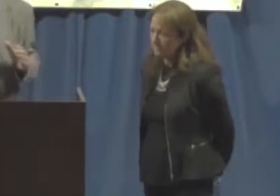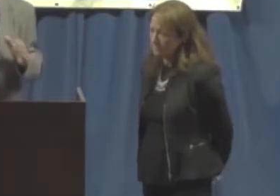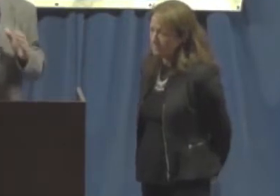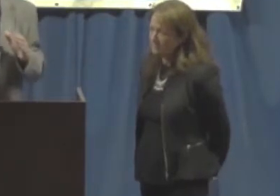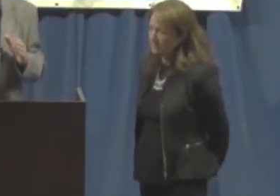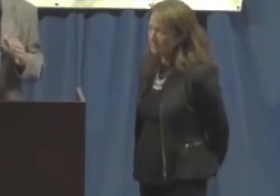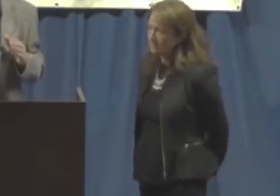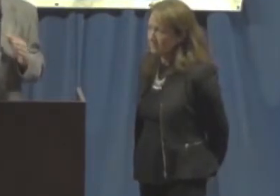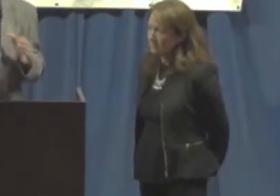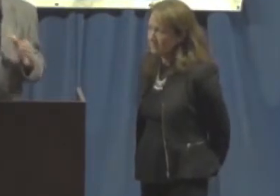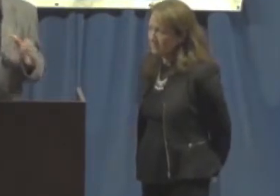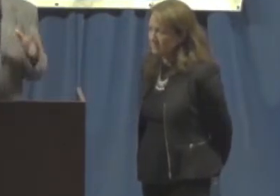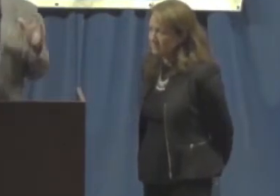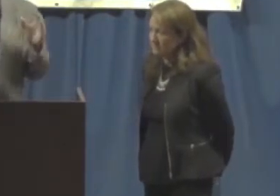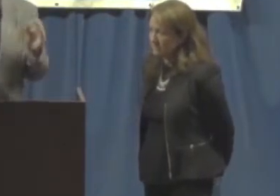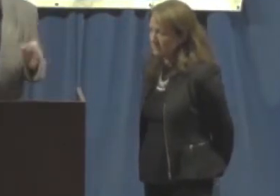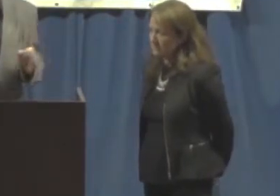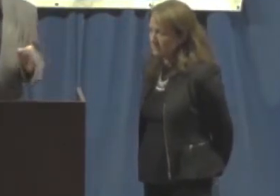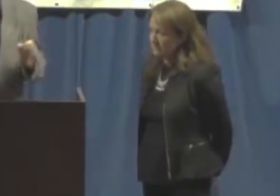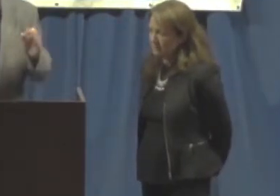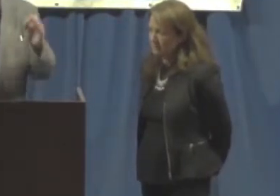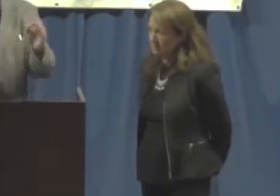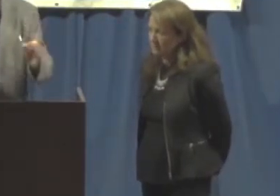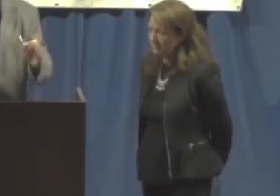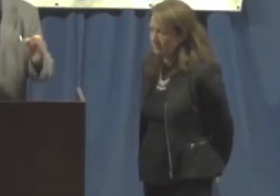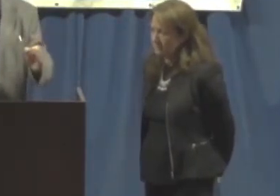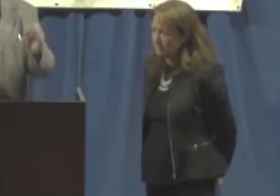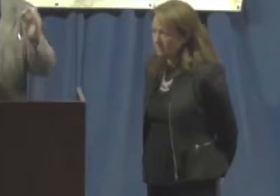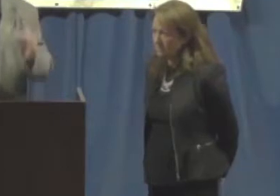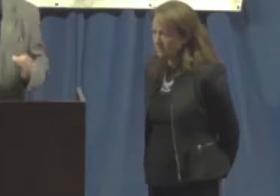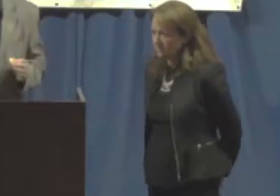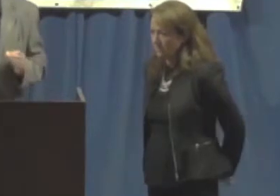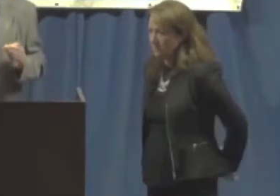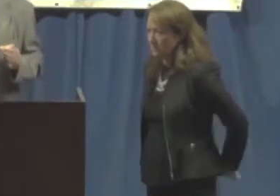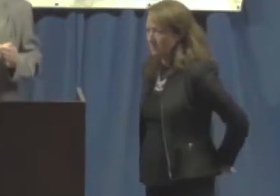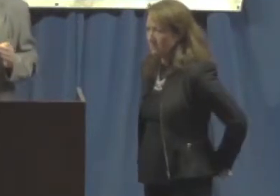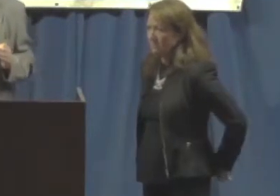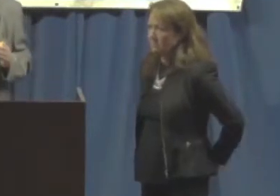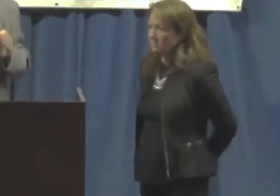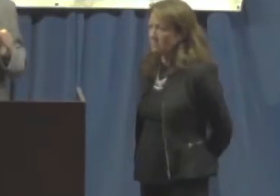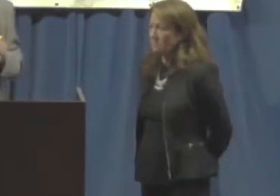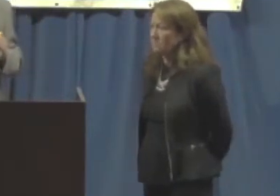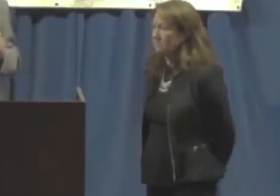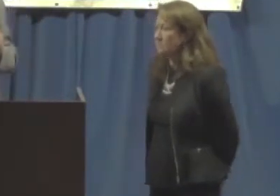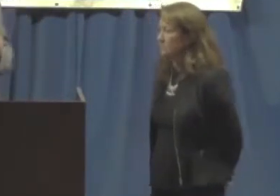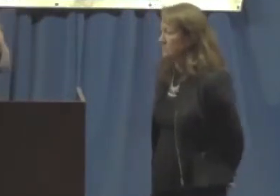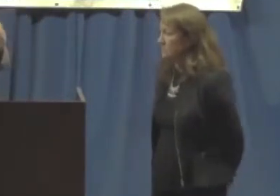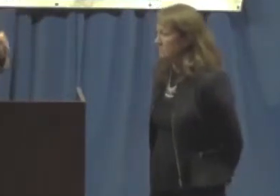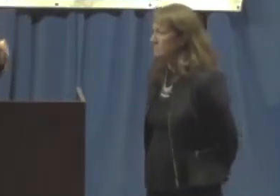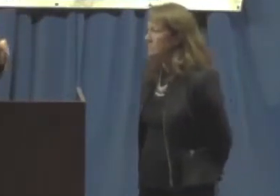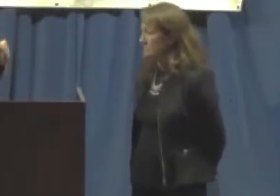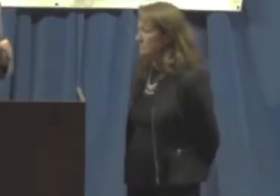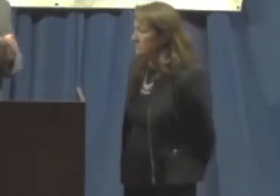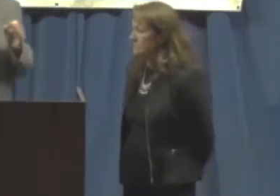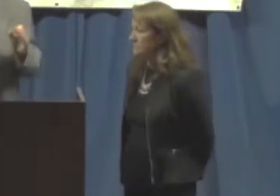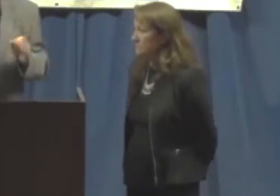totalmente por eso solicitamos que desde acá hasta que no elaboremos y retomemos el plan nacional de telecomunicaciones